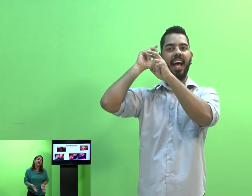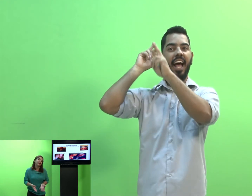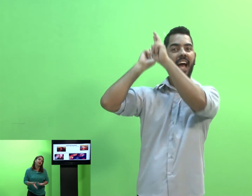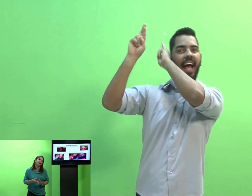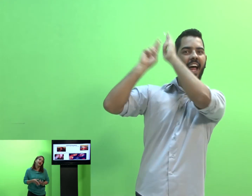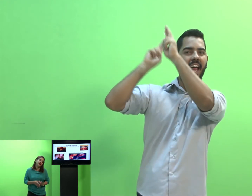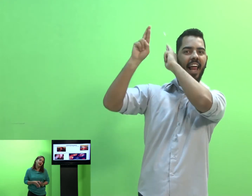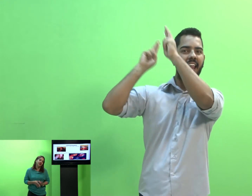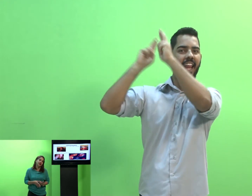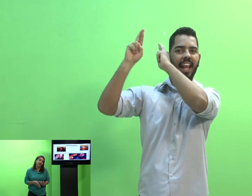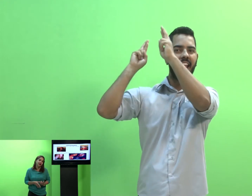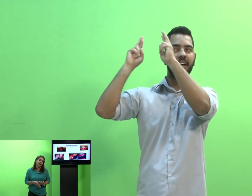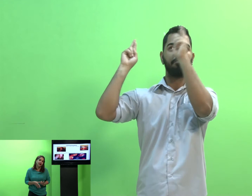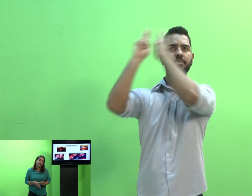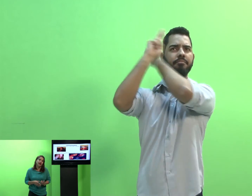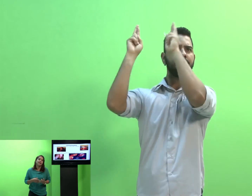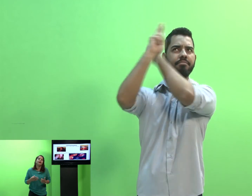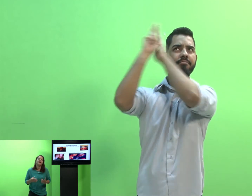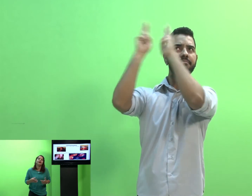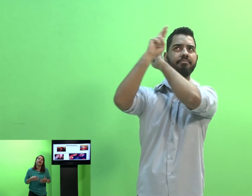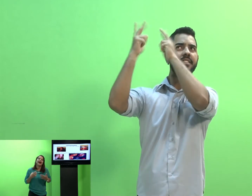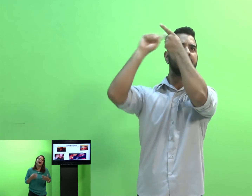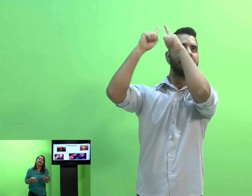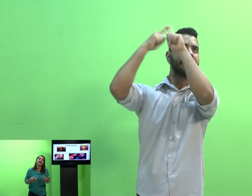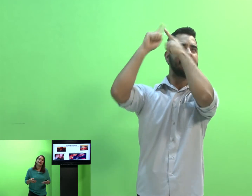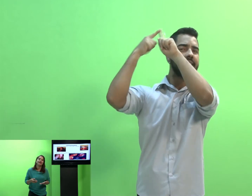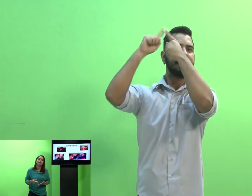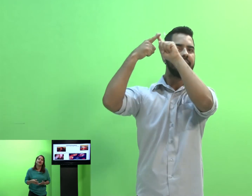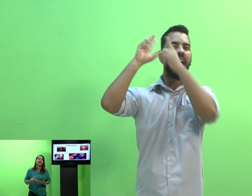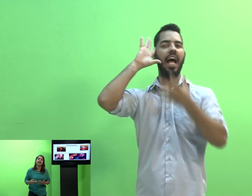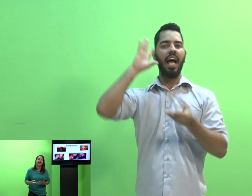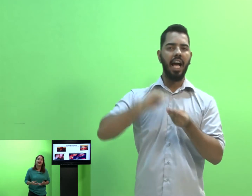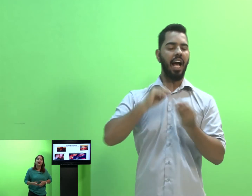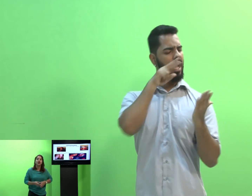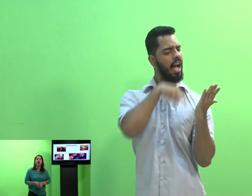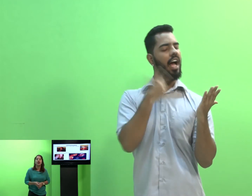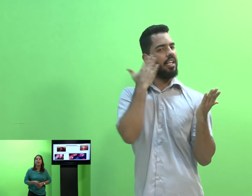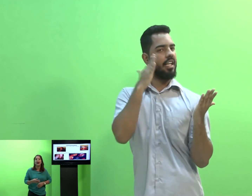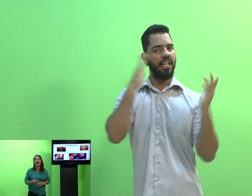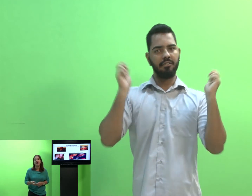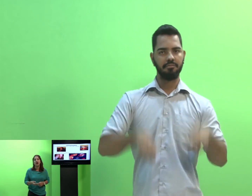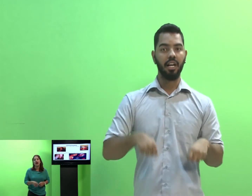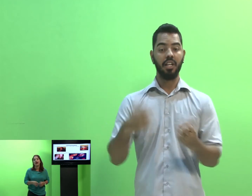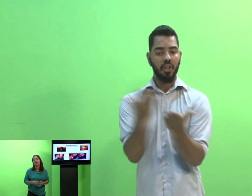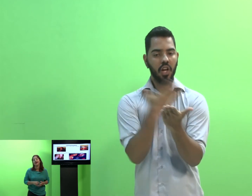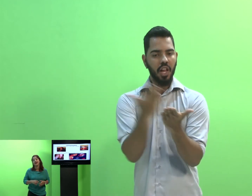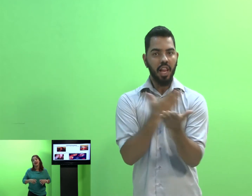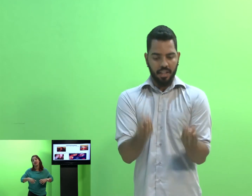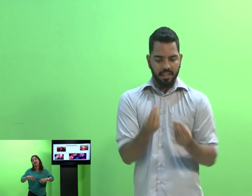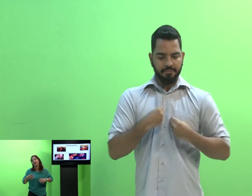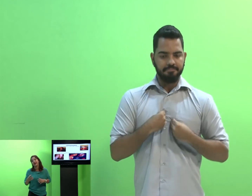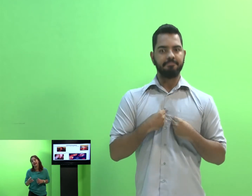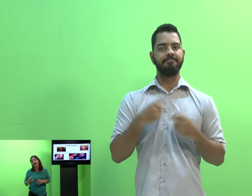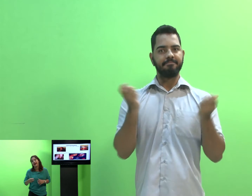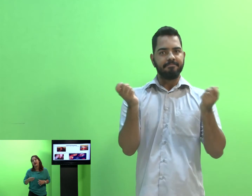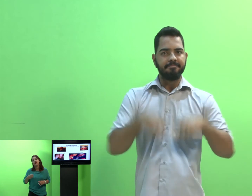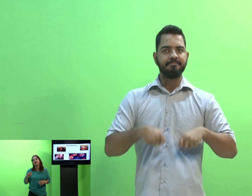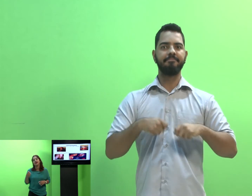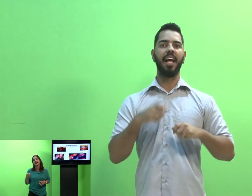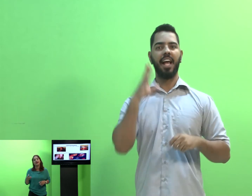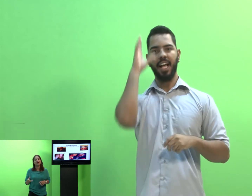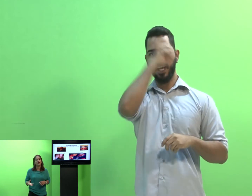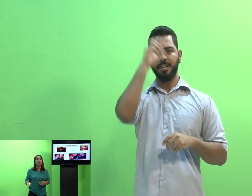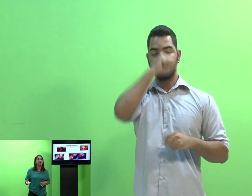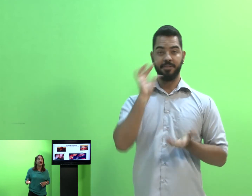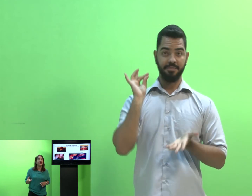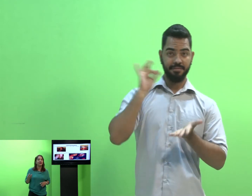referências, citações e também de alusões. Por isso, cada livro que se lê torna maior a capacidade de aprender